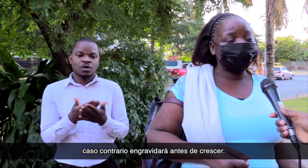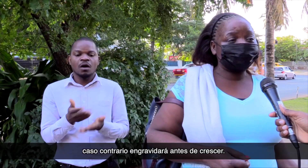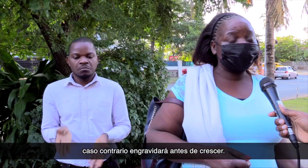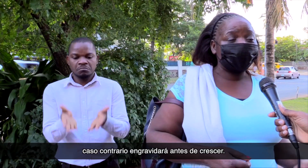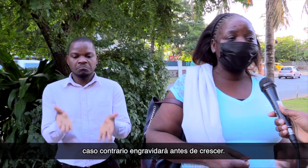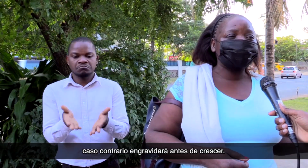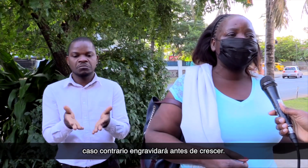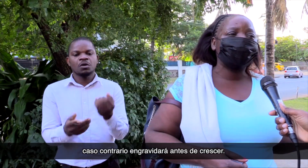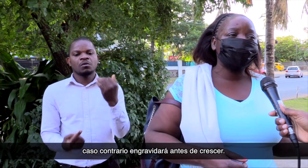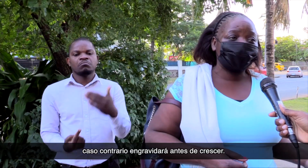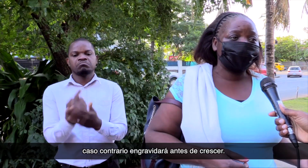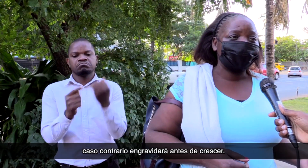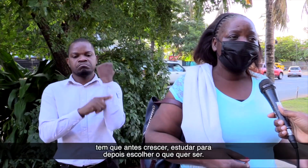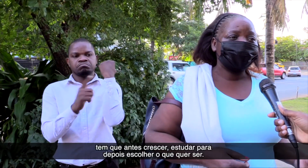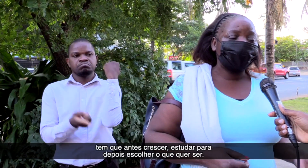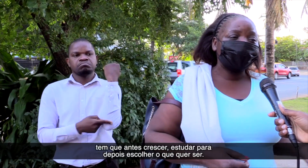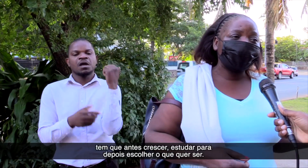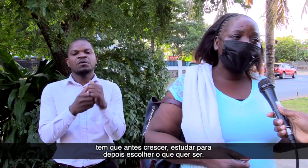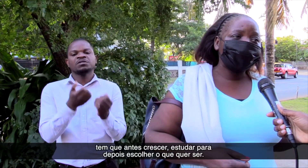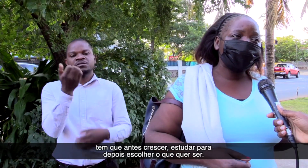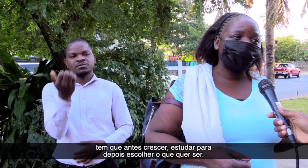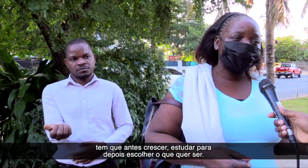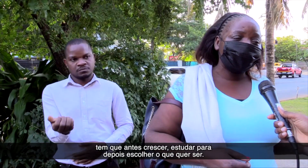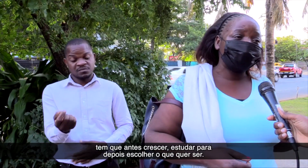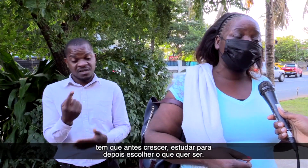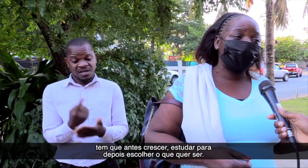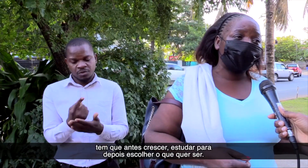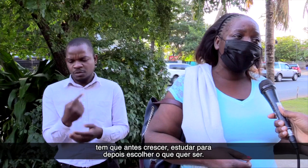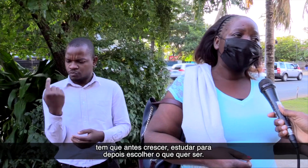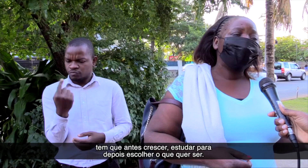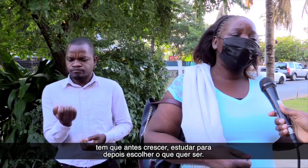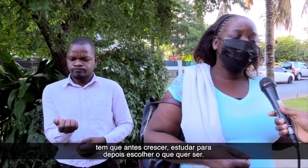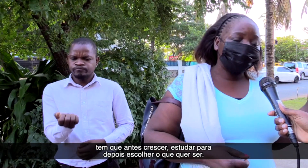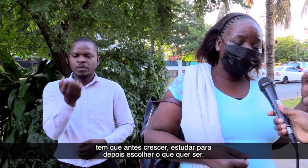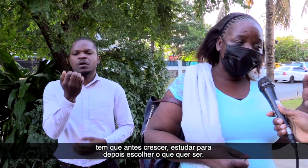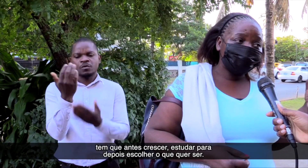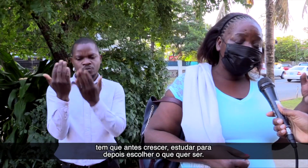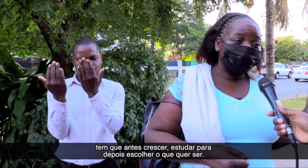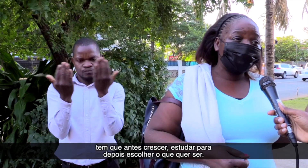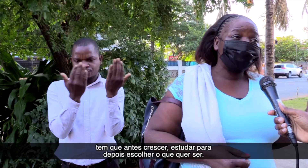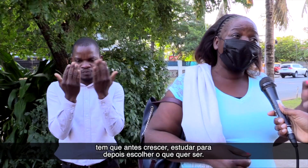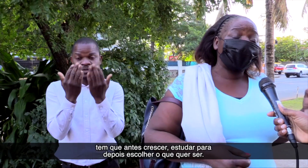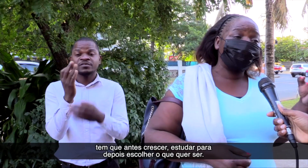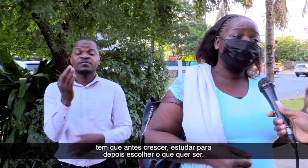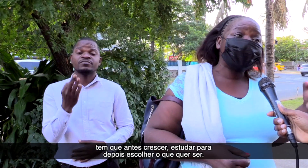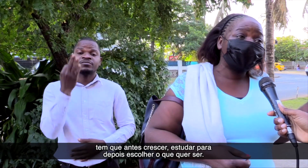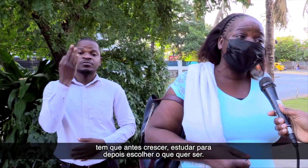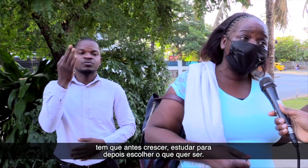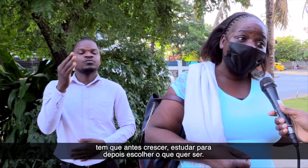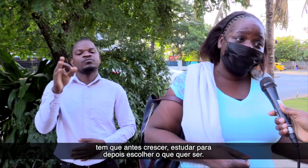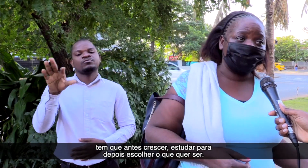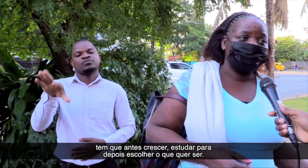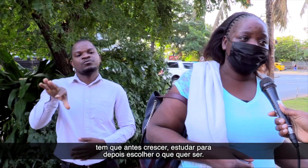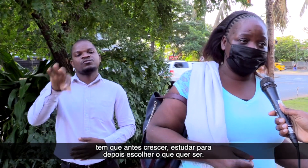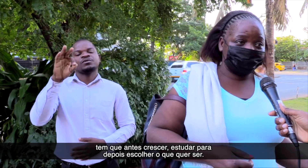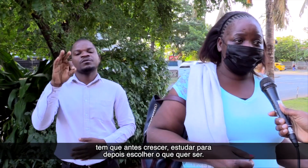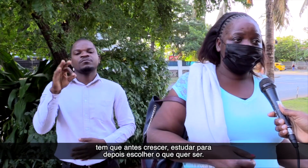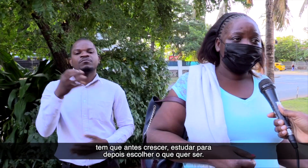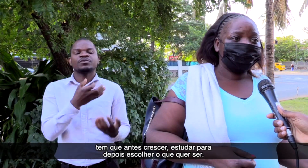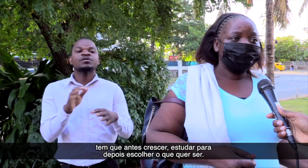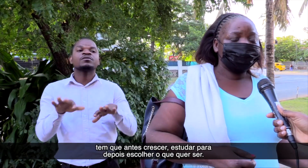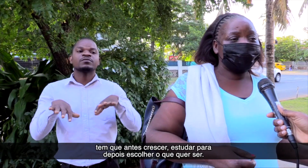apanhar grávida antes de crescer. Já tem que eles crescer e estudar. Se ela escolher o que é que ele vai ser dela.